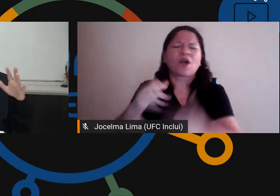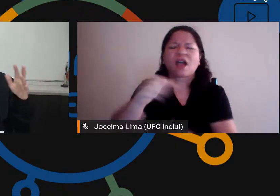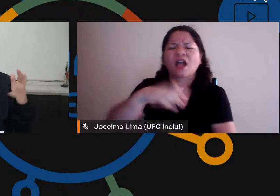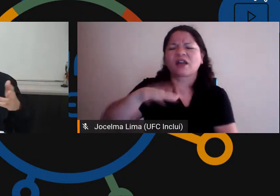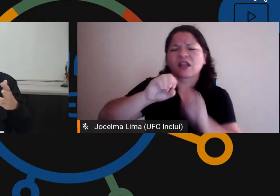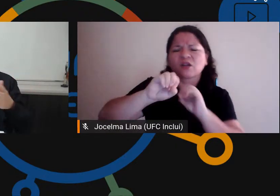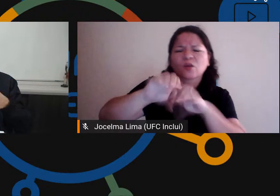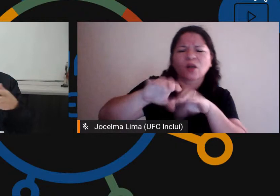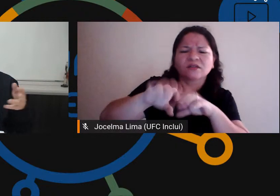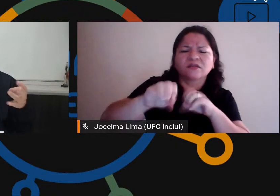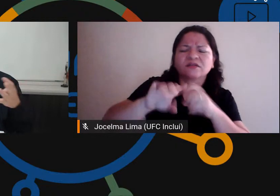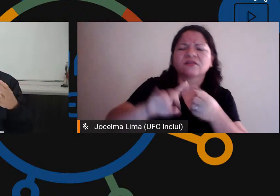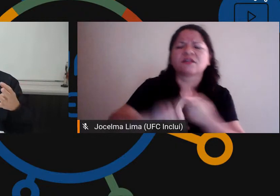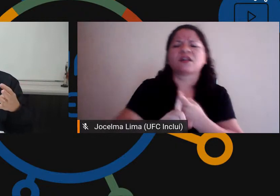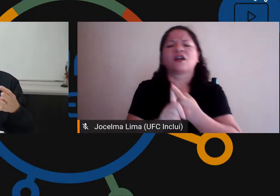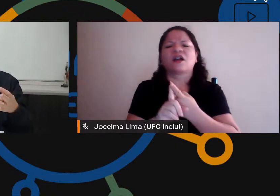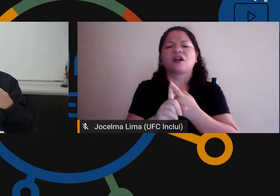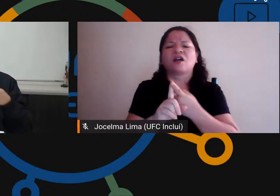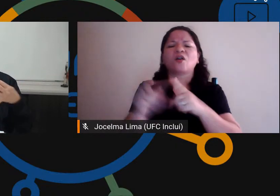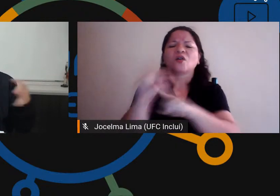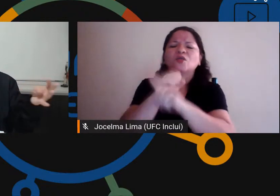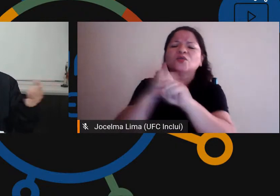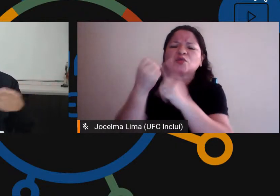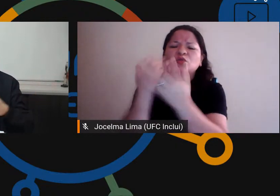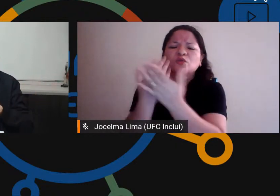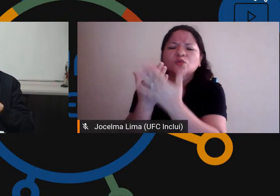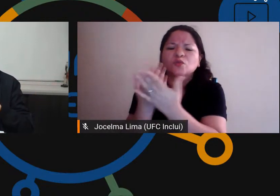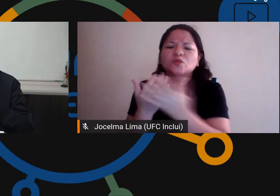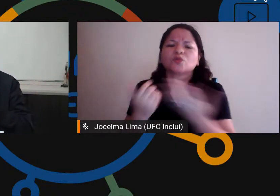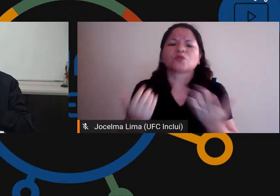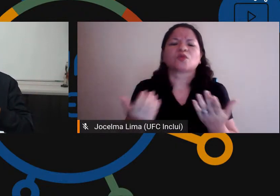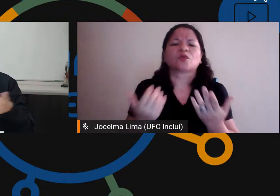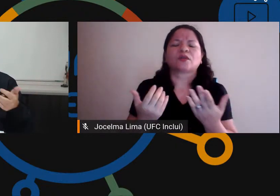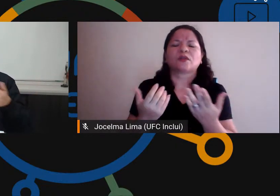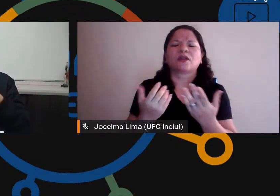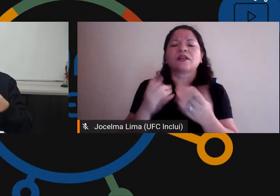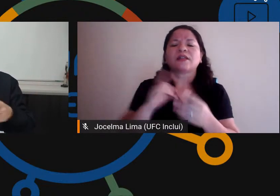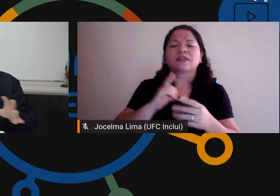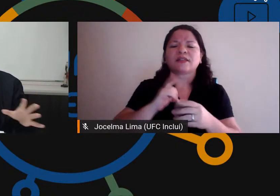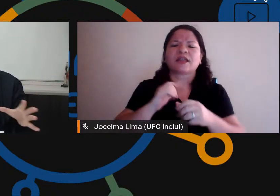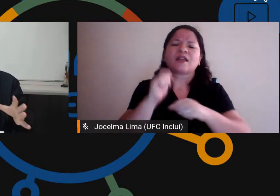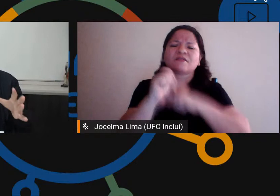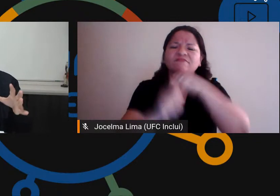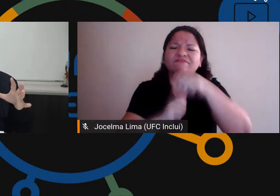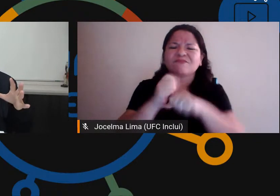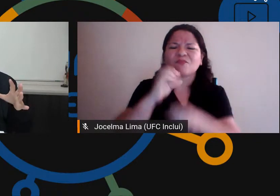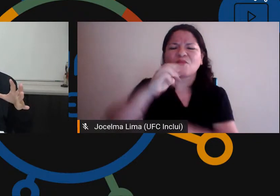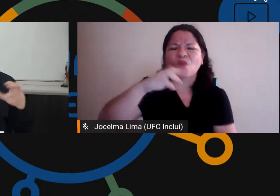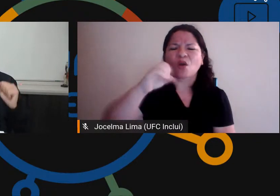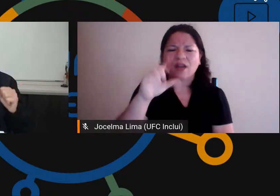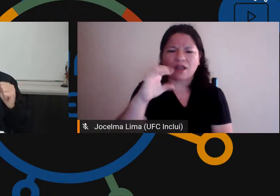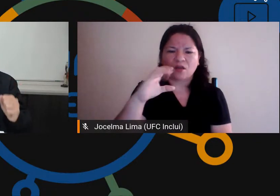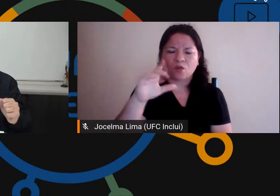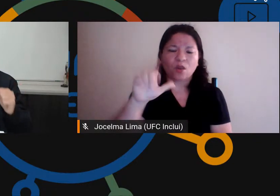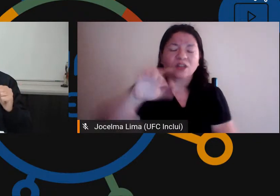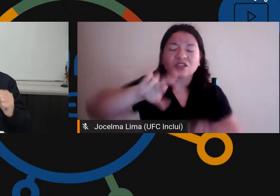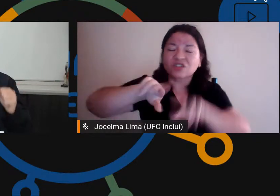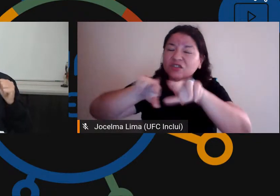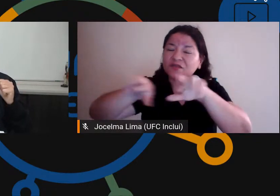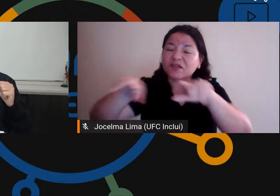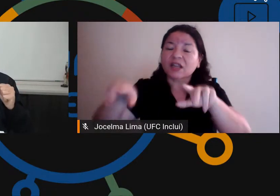né, na sociologia, na genética molecular, na física, na engenharia, onde for, né? Nós temos